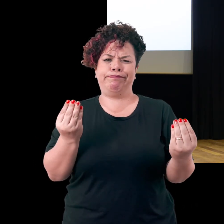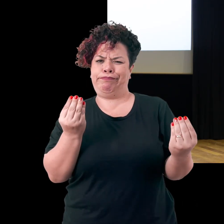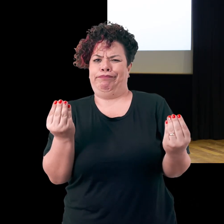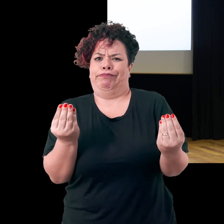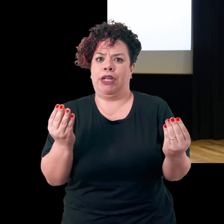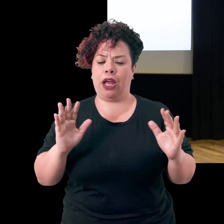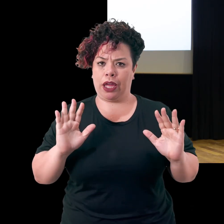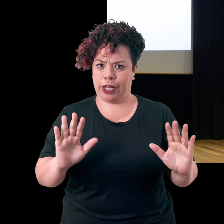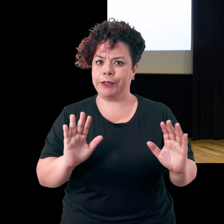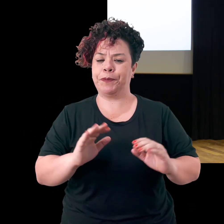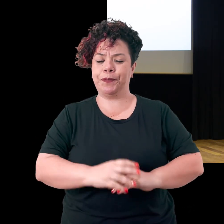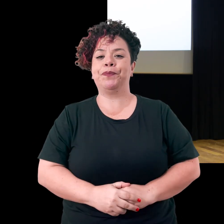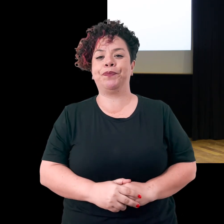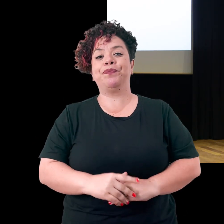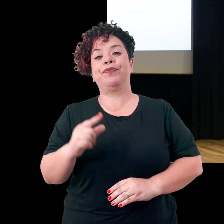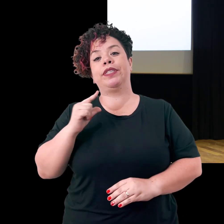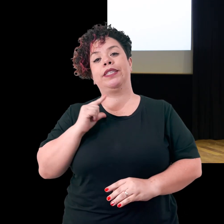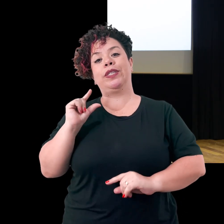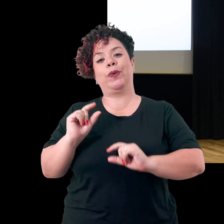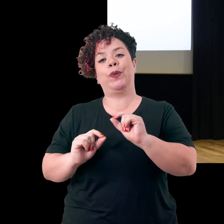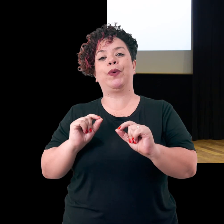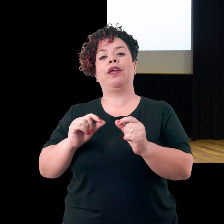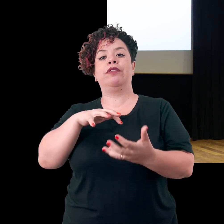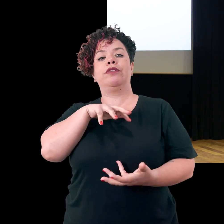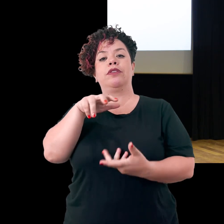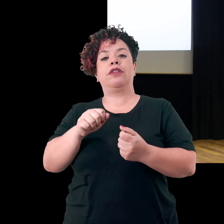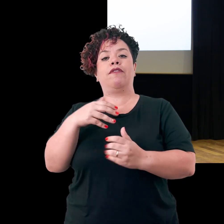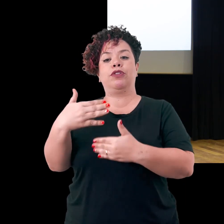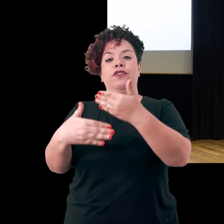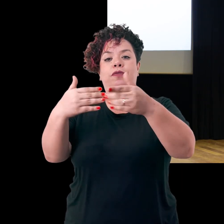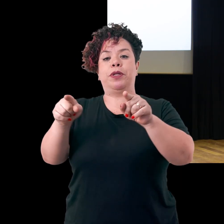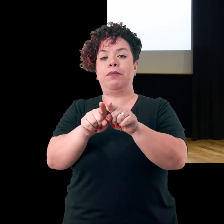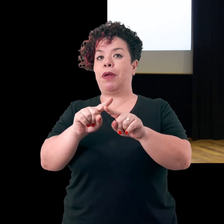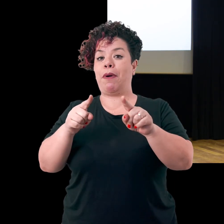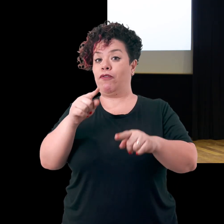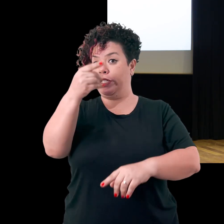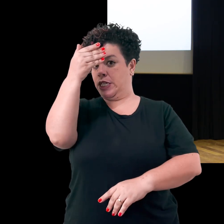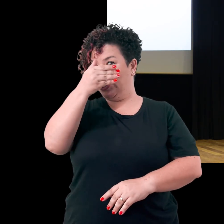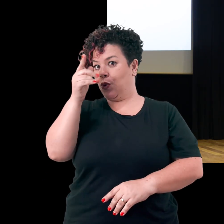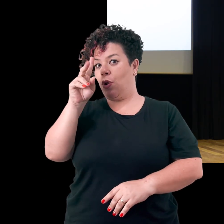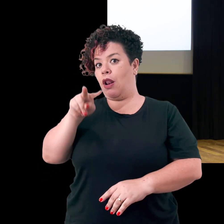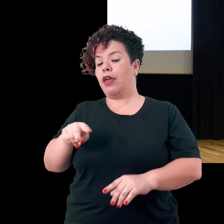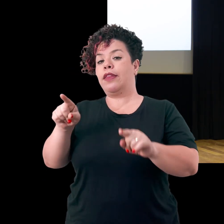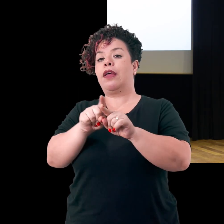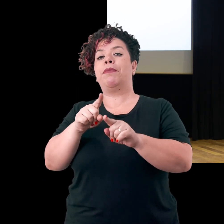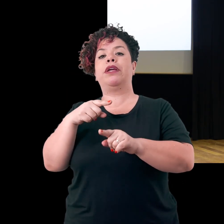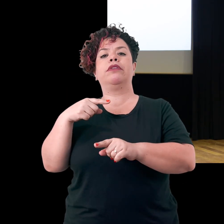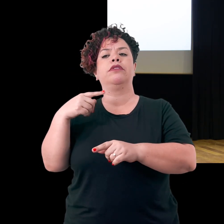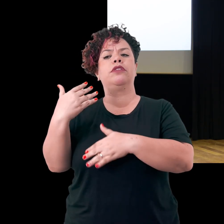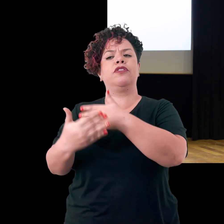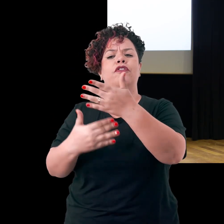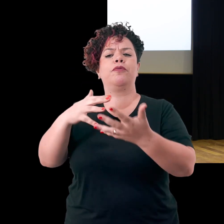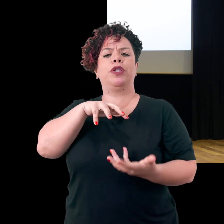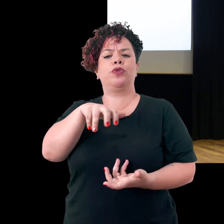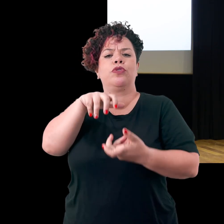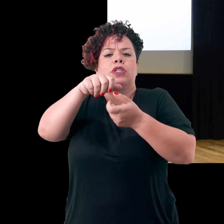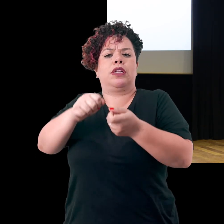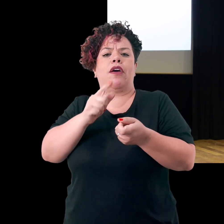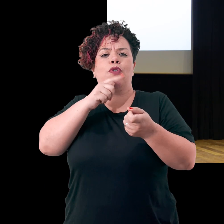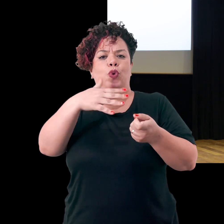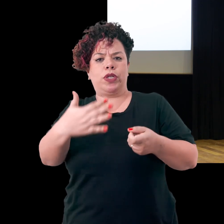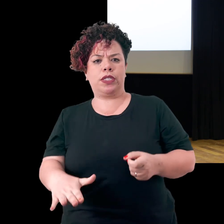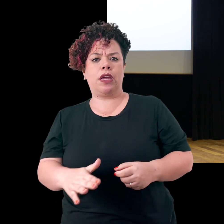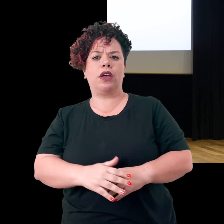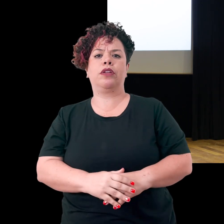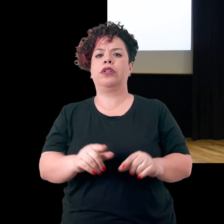quê? E aí a gente tem o desenvolvimento sustentável. Só que vocês não estão lendo ali desenvolvimento sustentável do oceano,